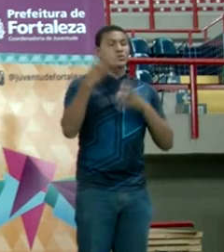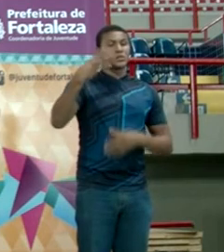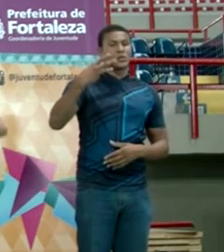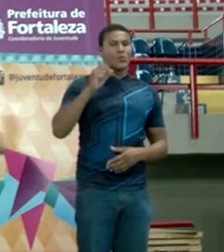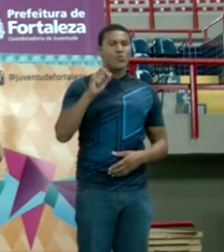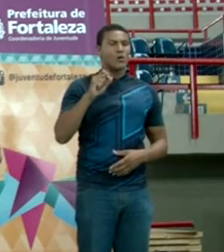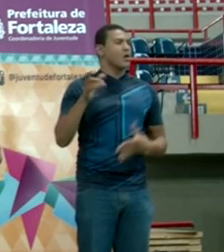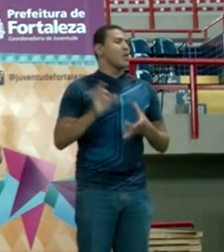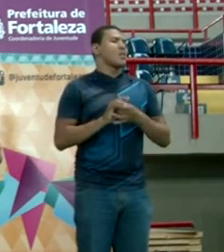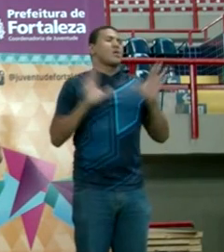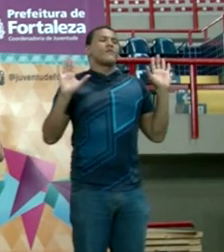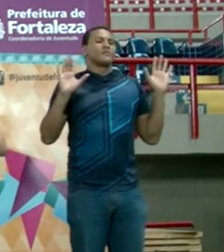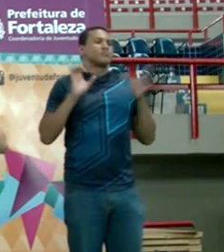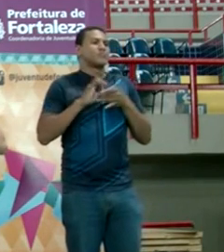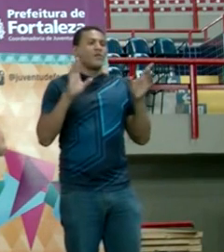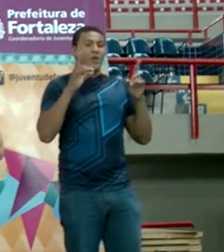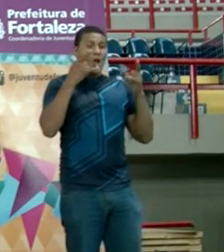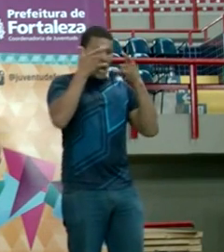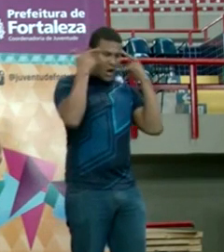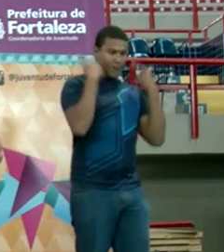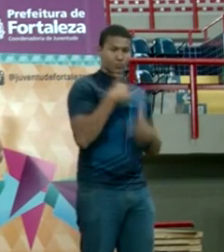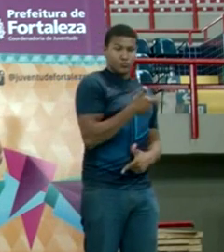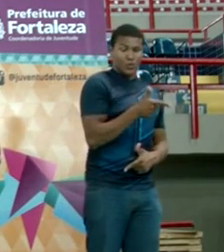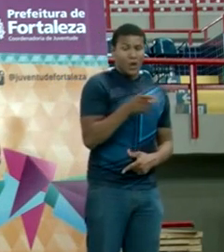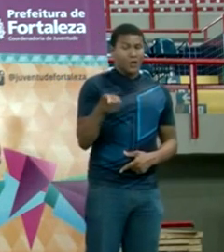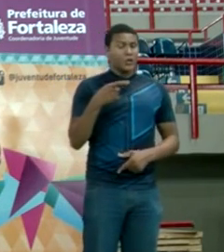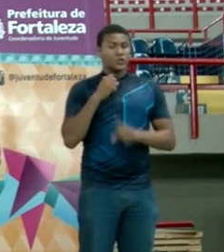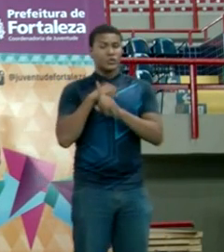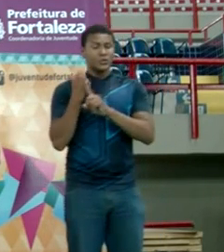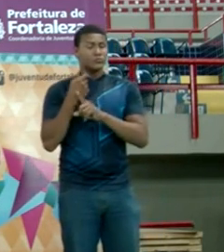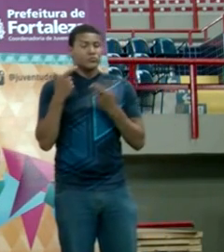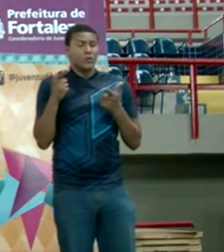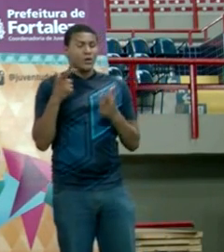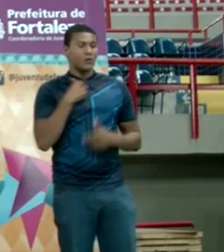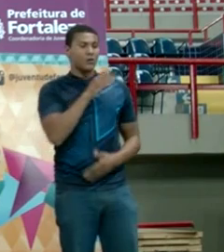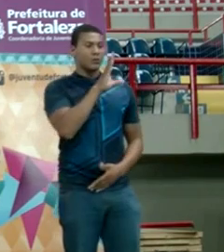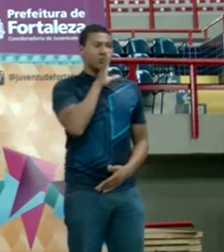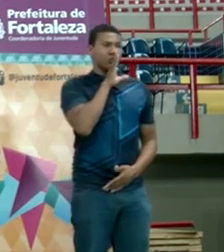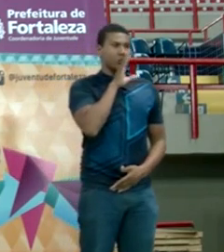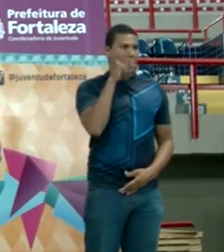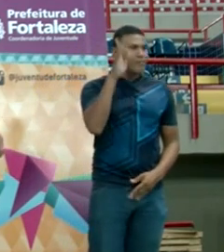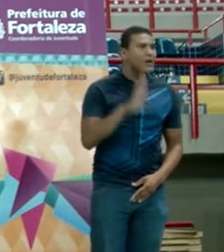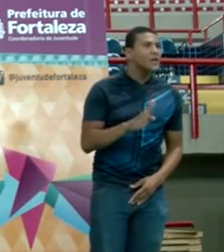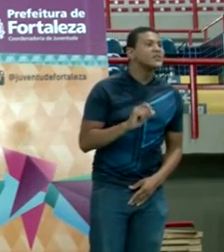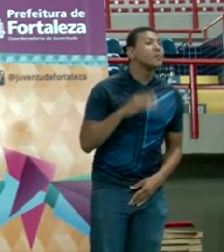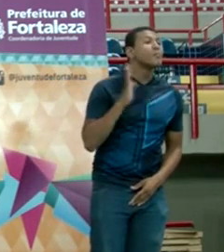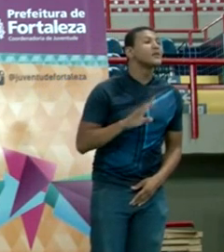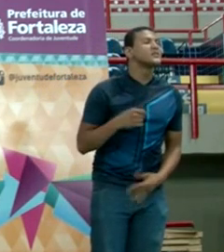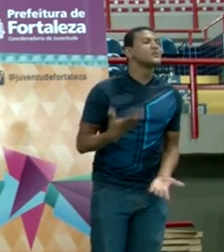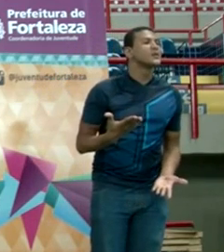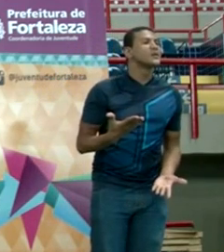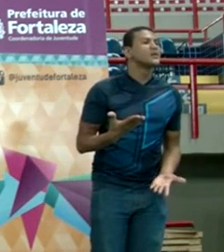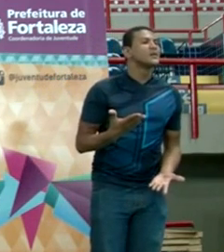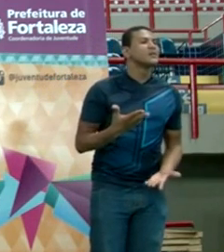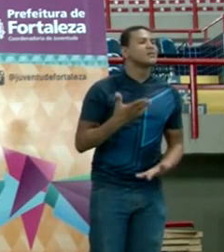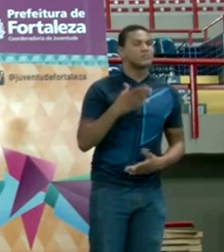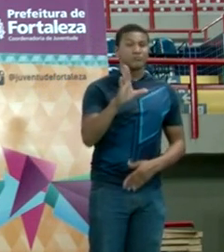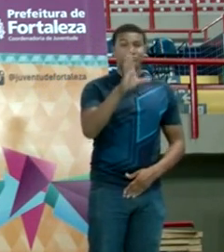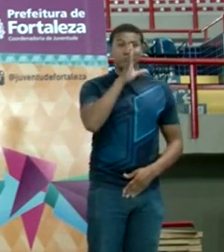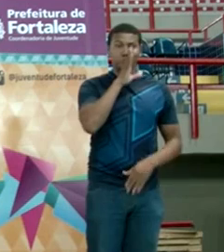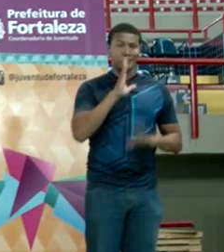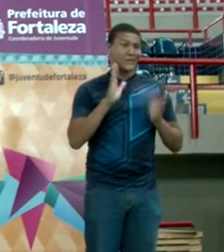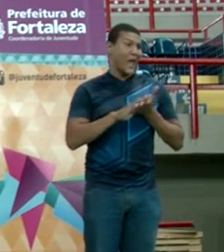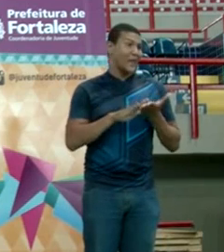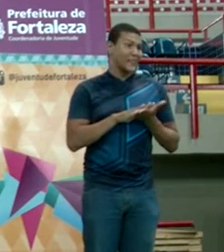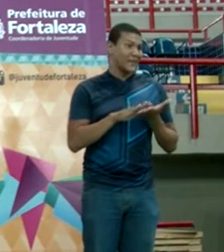mundo? É ser livre. Eu sou neutro. O Brasil, jovem, era terceiro mundo? Não, que ele não assinou esse documento. O Brasil é um